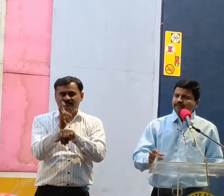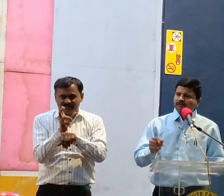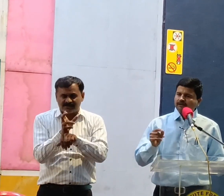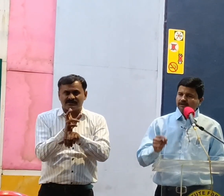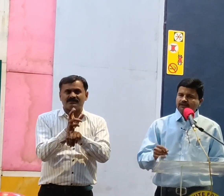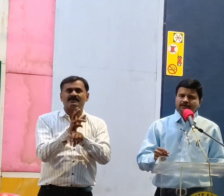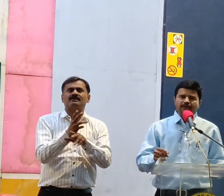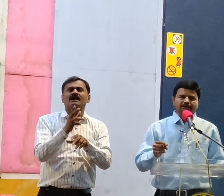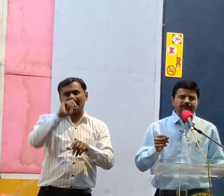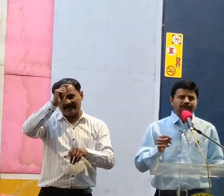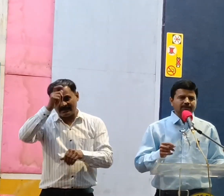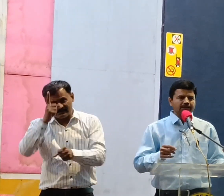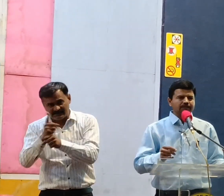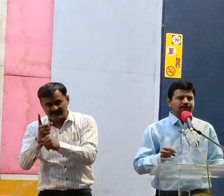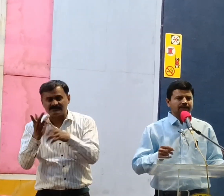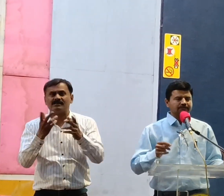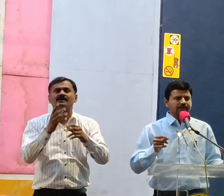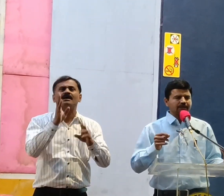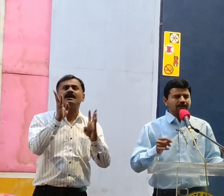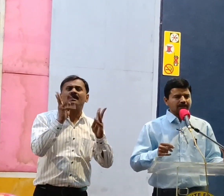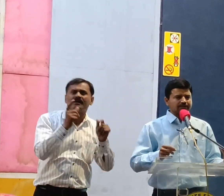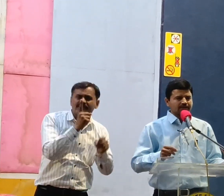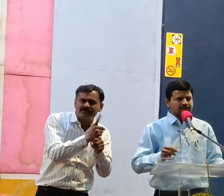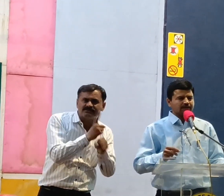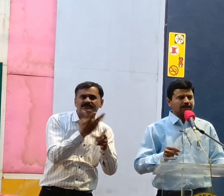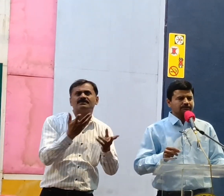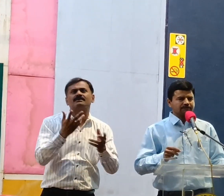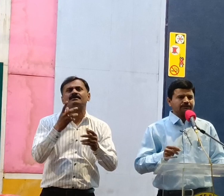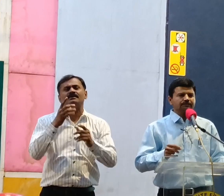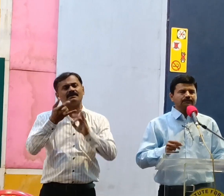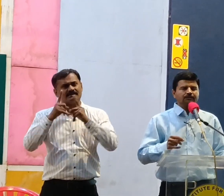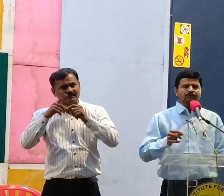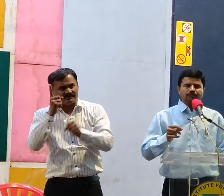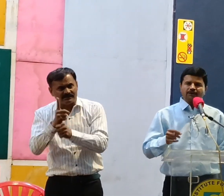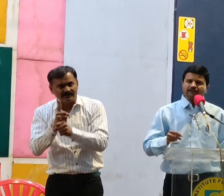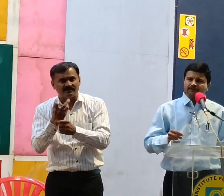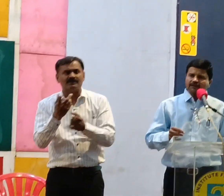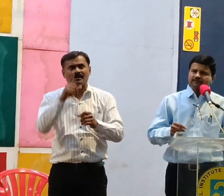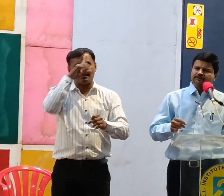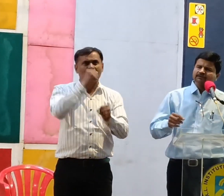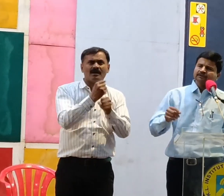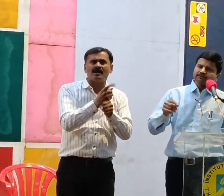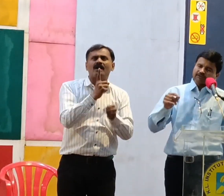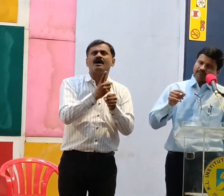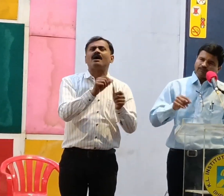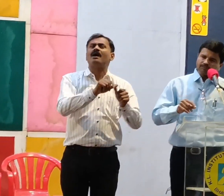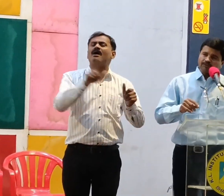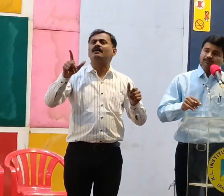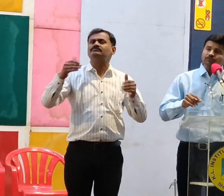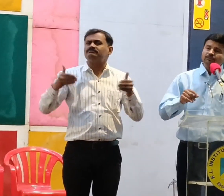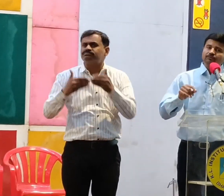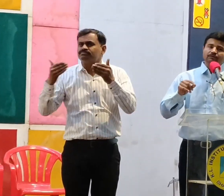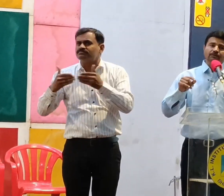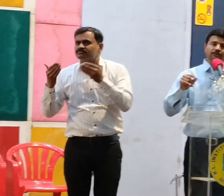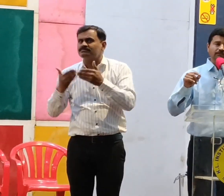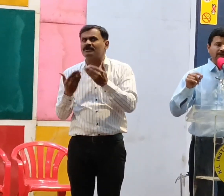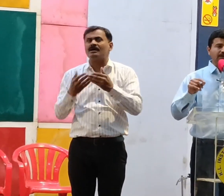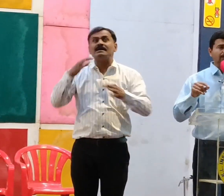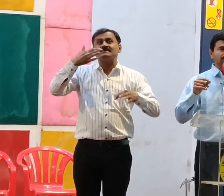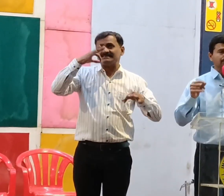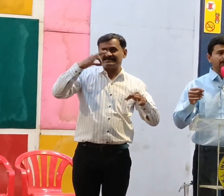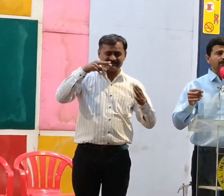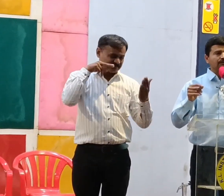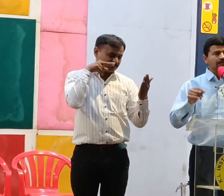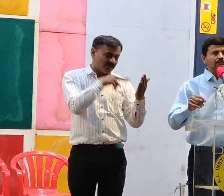છે, અંગ્રેજીના હશે, ગણિતના હશે, આંકડાશાસ્ત્રના હશે, ગુજરાતીના હશે. તમે પેપર જુઓ, તમને